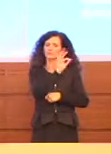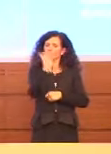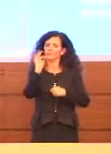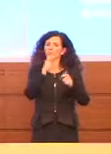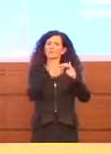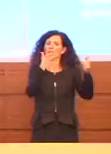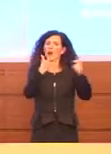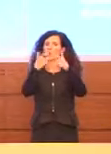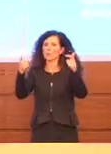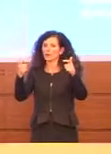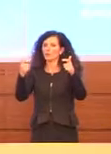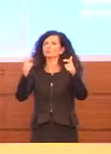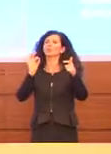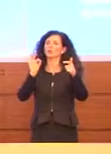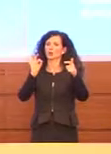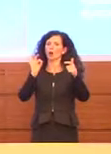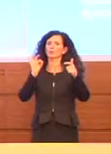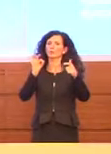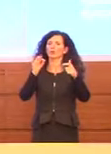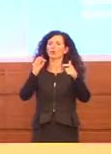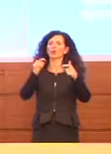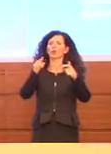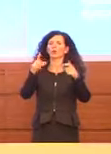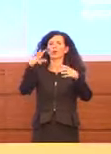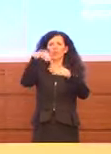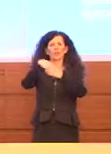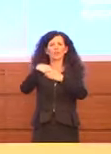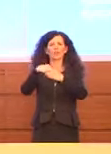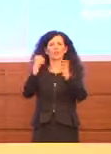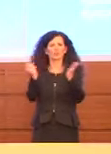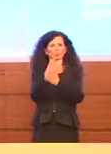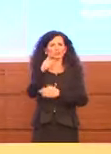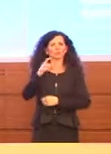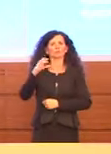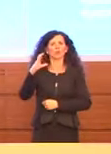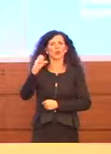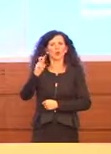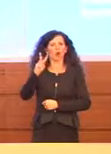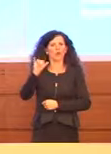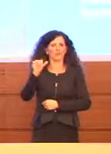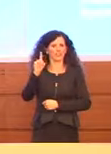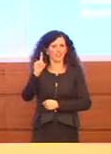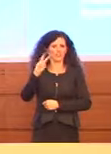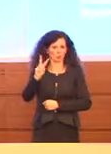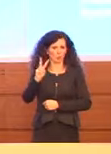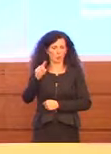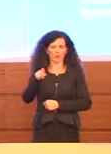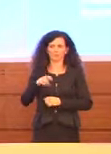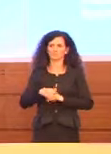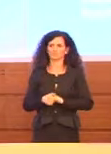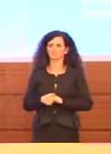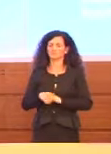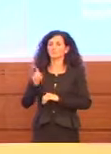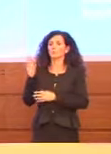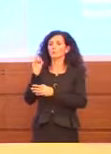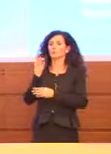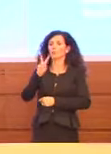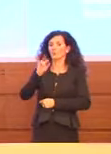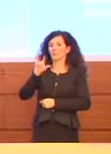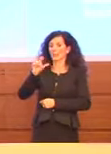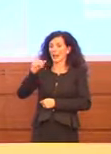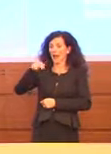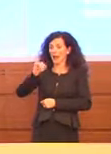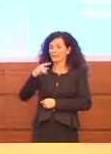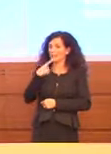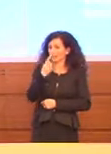di sars covi 2 il professor villani mi ci ha detto che in italia credo a livello